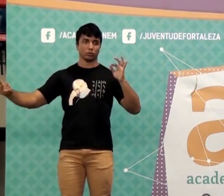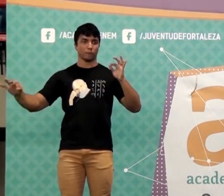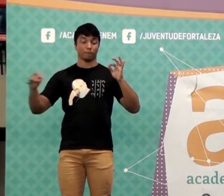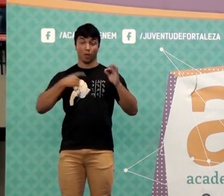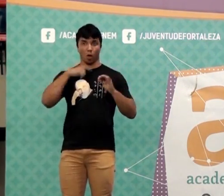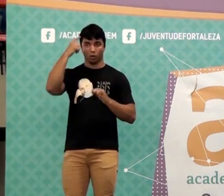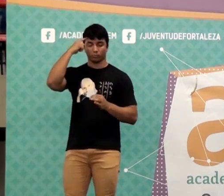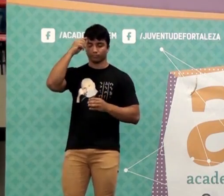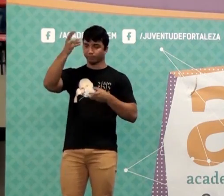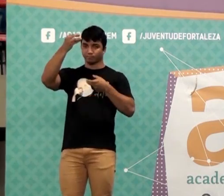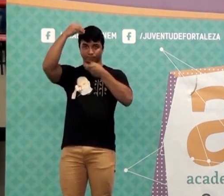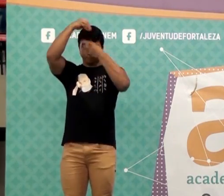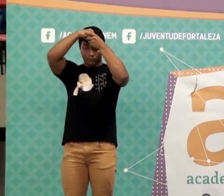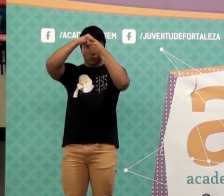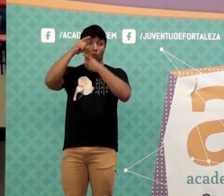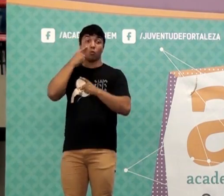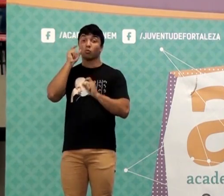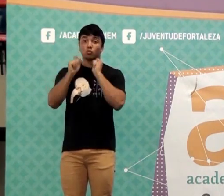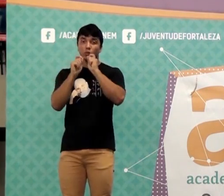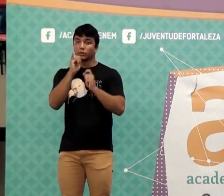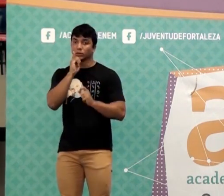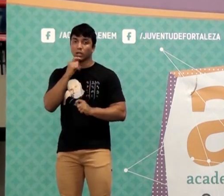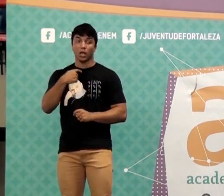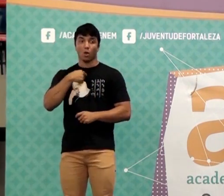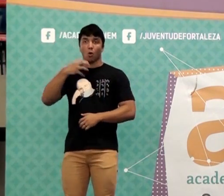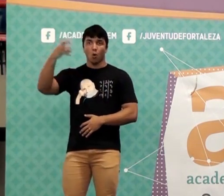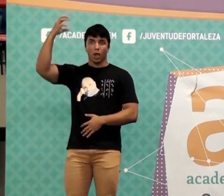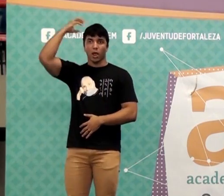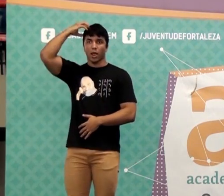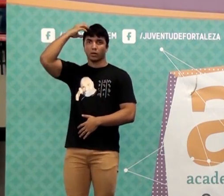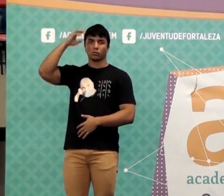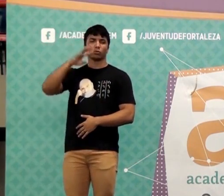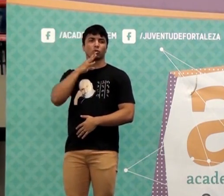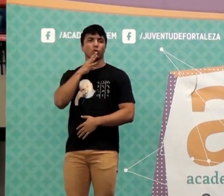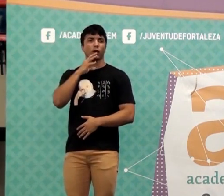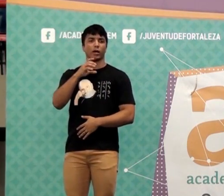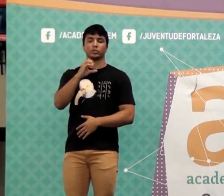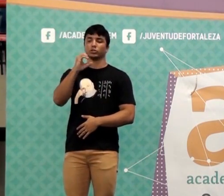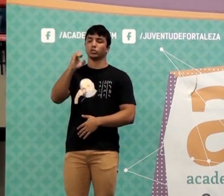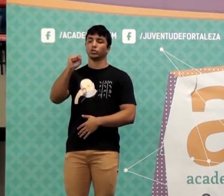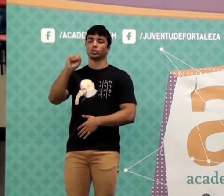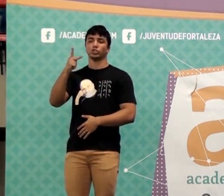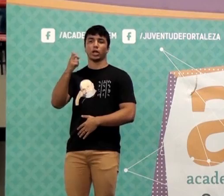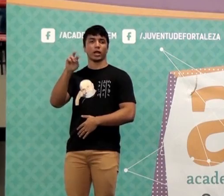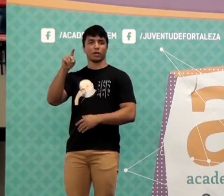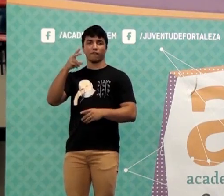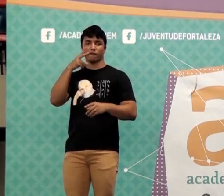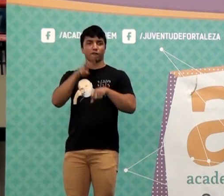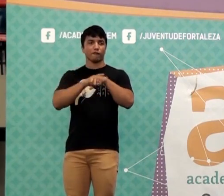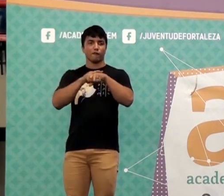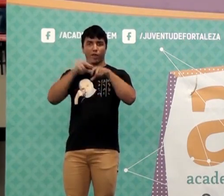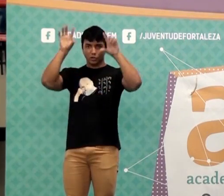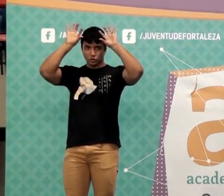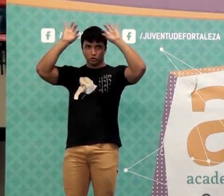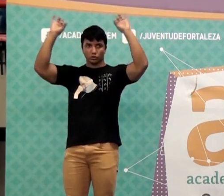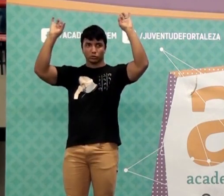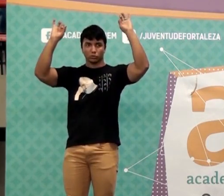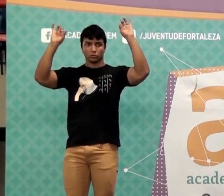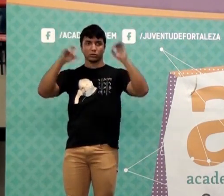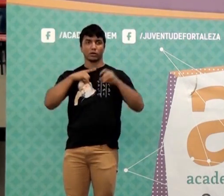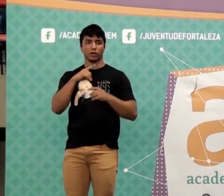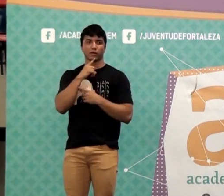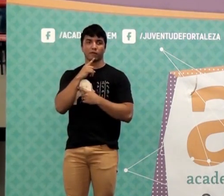sua cabeça, ó. Eu vou para o reino, eu adoro aquele desenho do Shrek, porque ele se passa como se fosse na Idade Média, você lembra